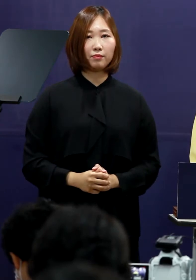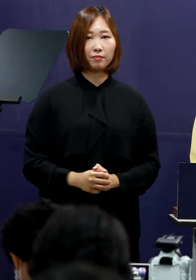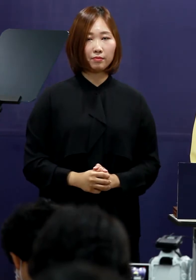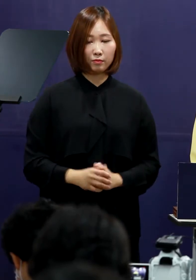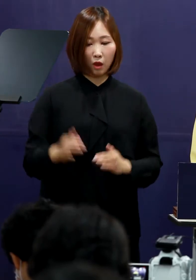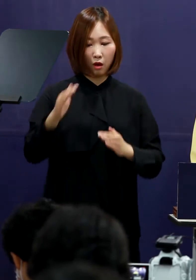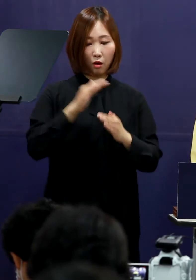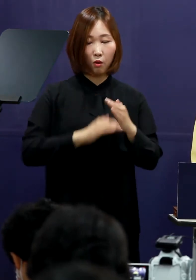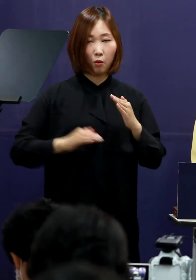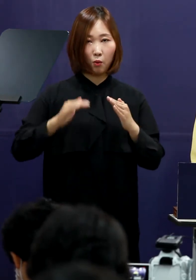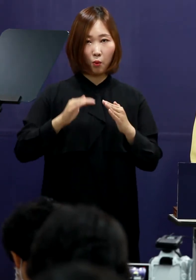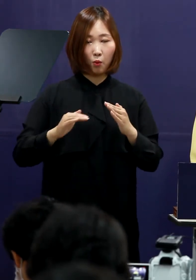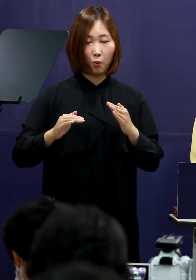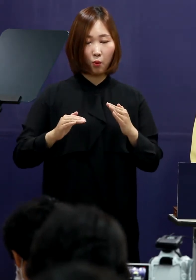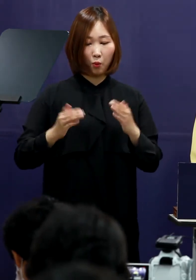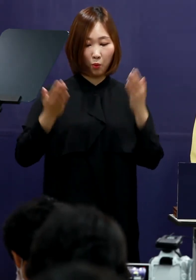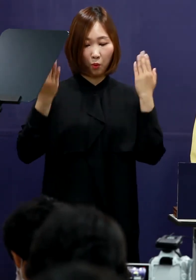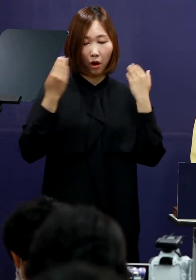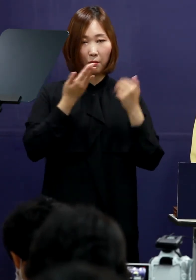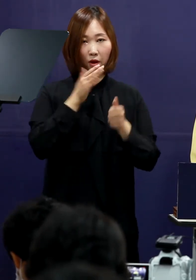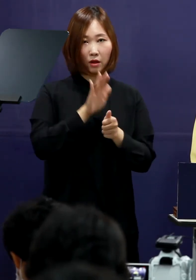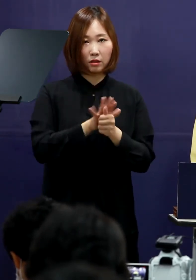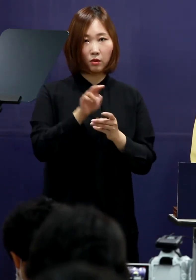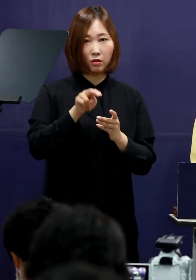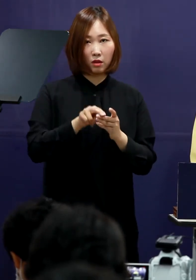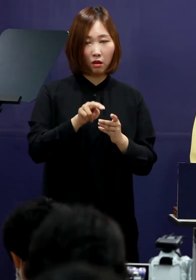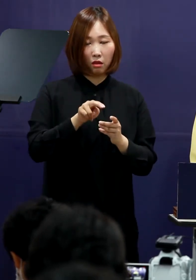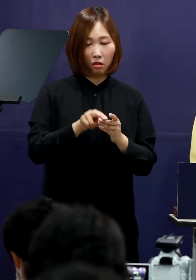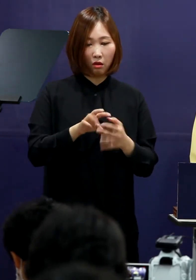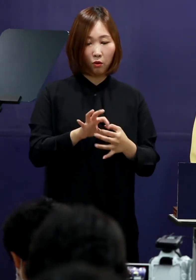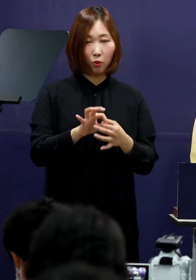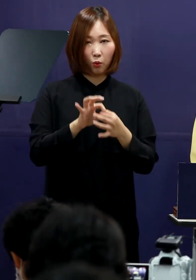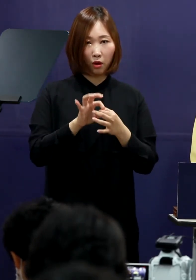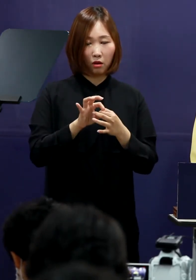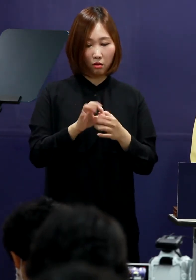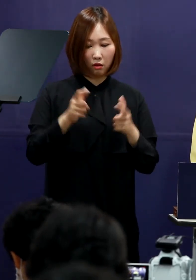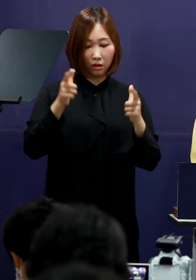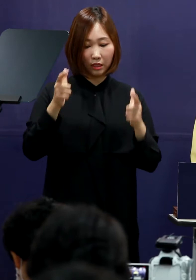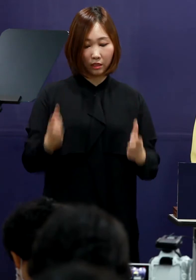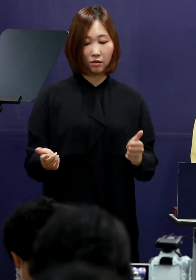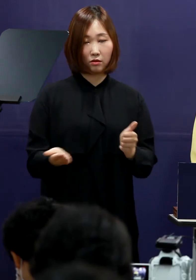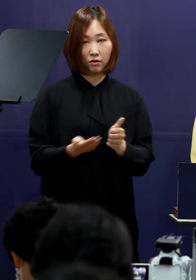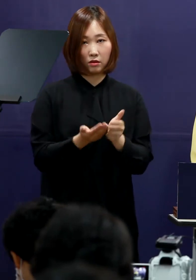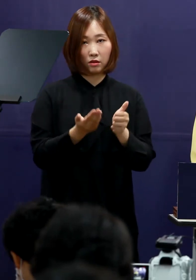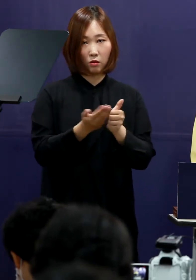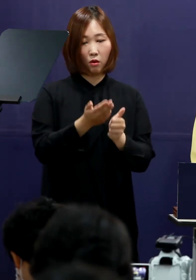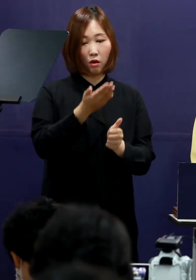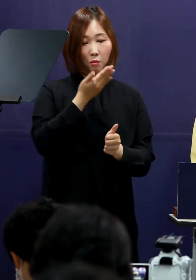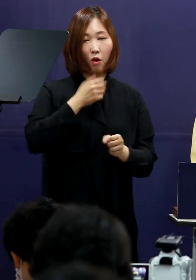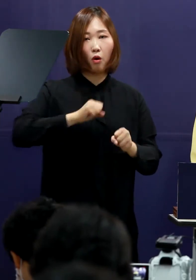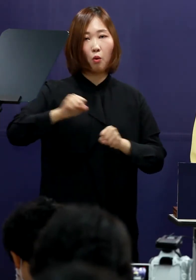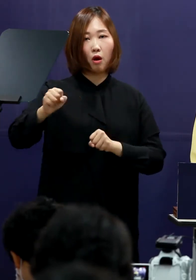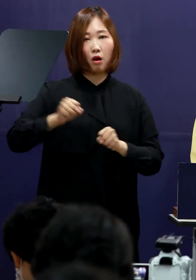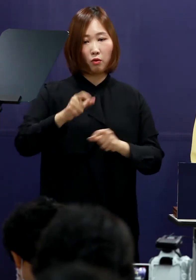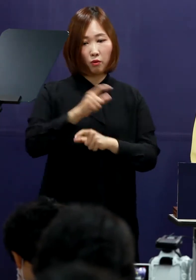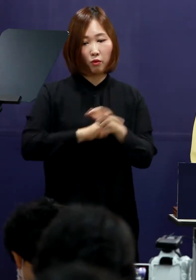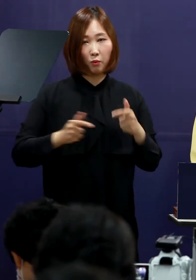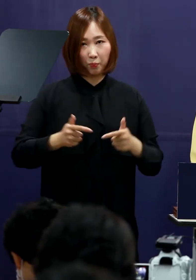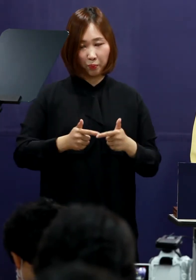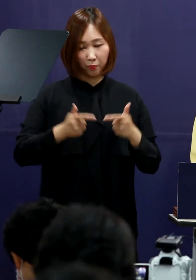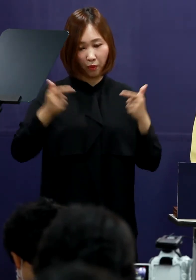공공급식 지원센터를 통해서 로컬푸드 운동을 더욱더 확산할 수 있기 때문에 지역의 건강한